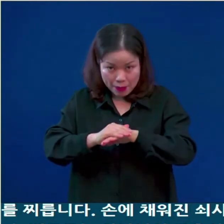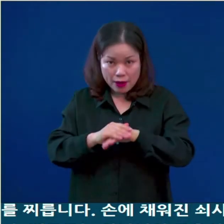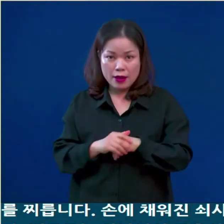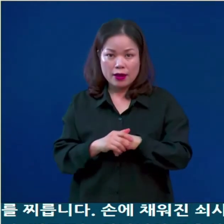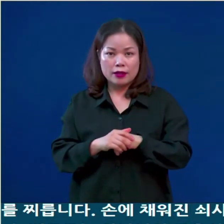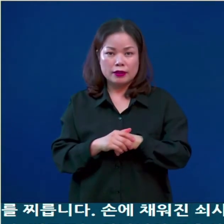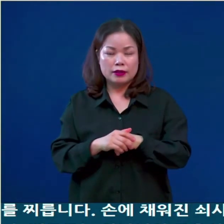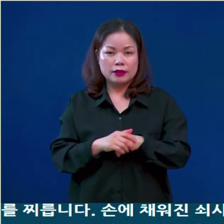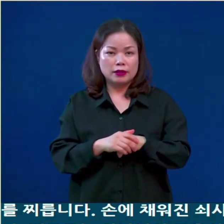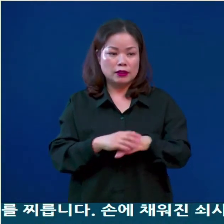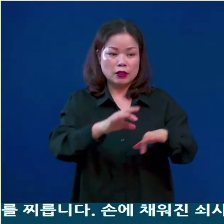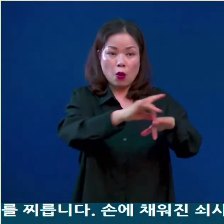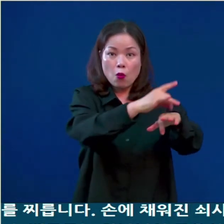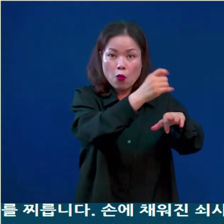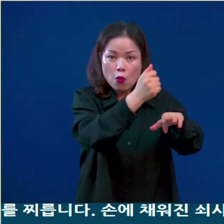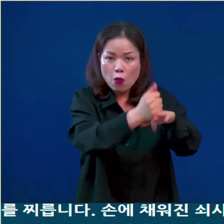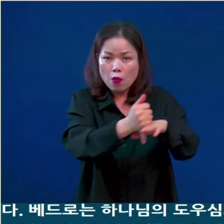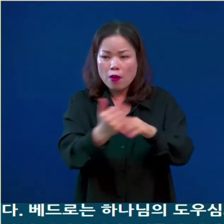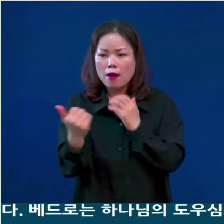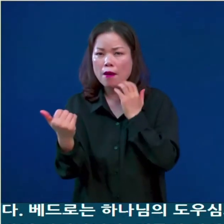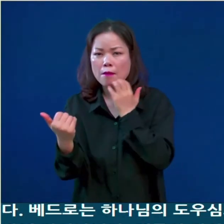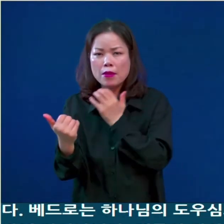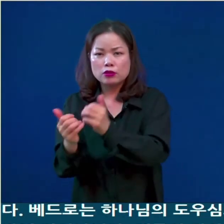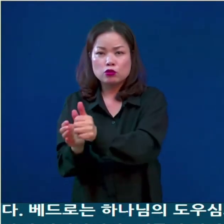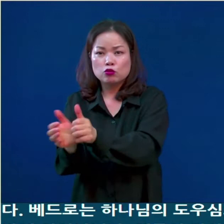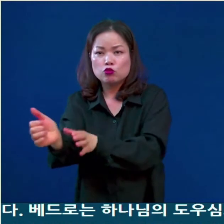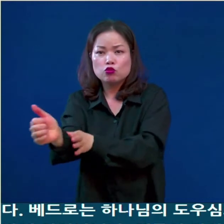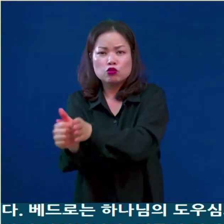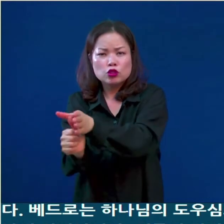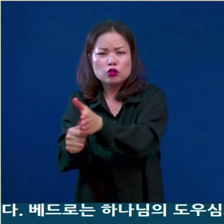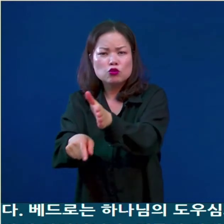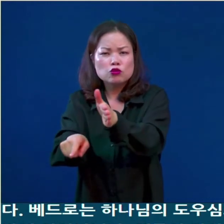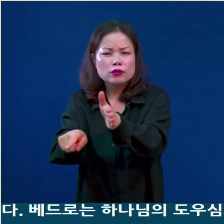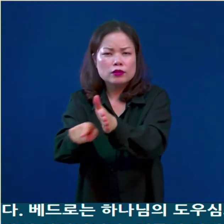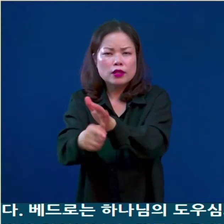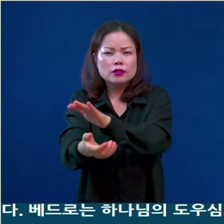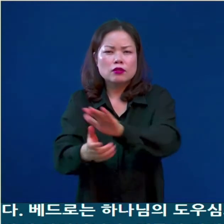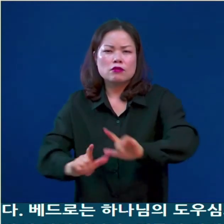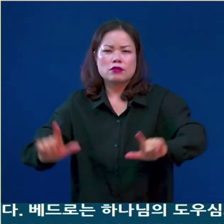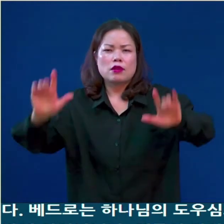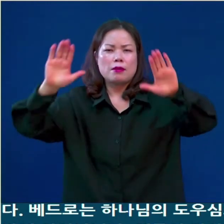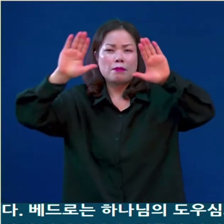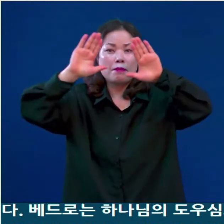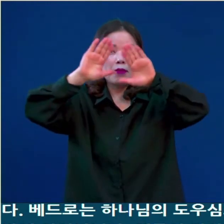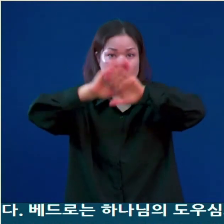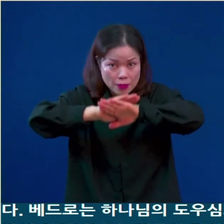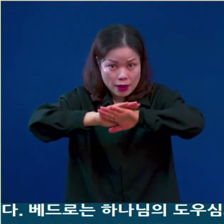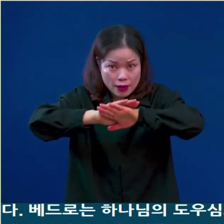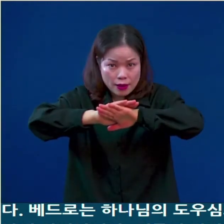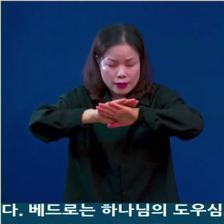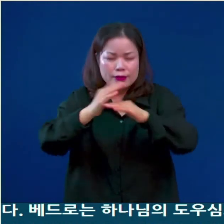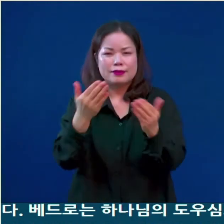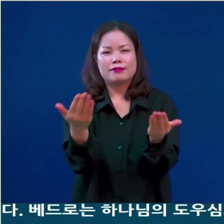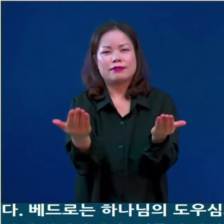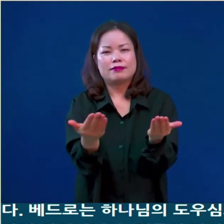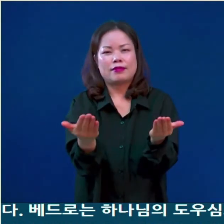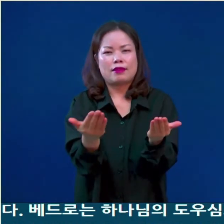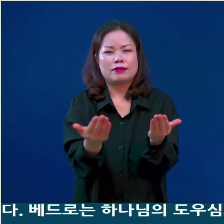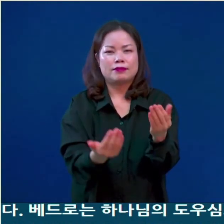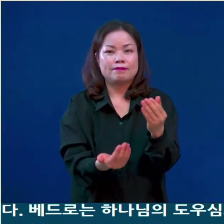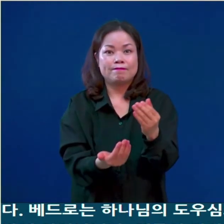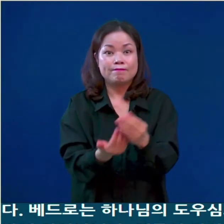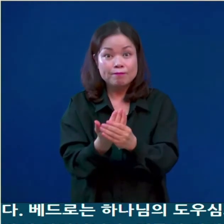그것도 헤롯이 베드로를 죽이기 전날 밤, 그 밤에 이 사건이